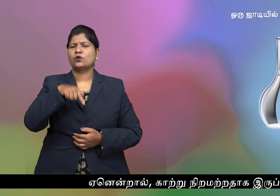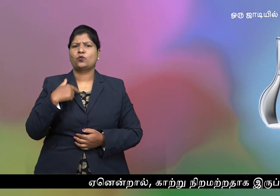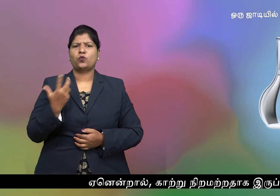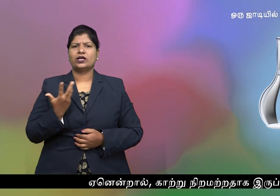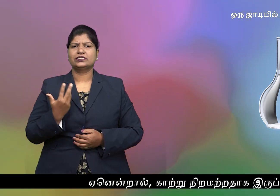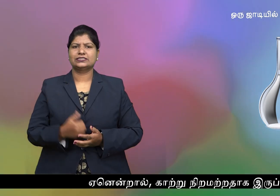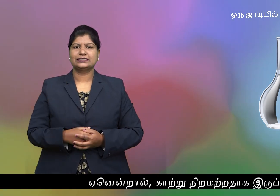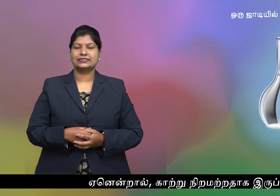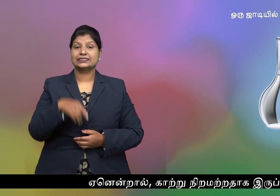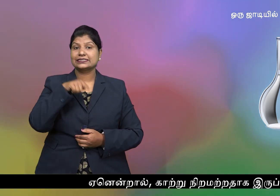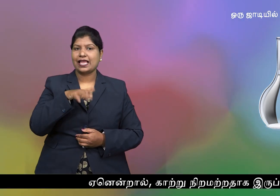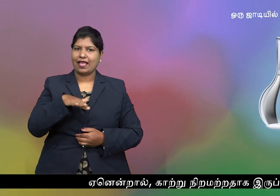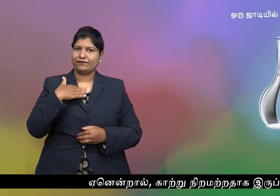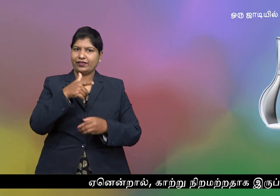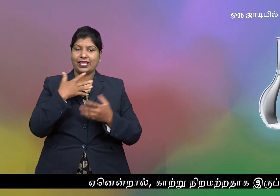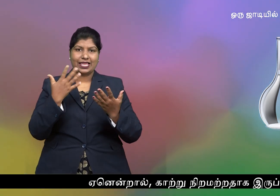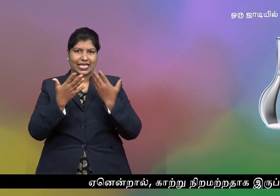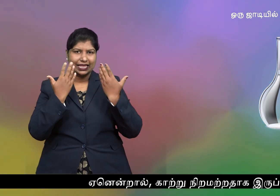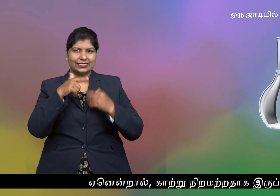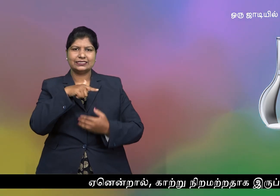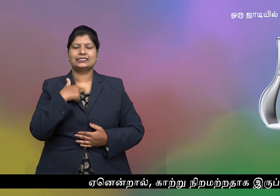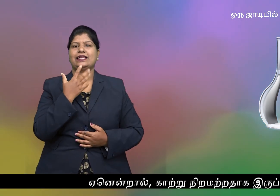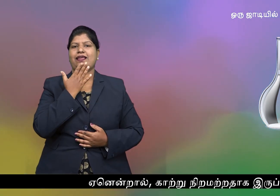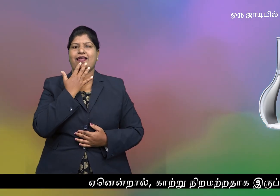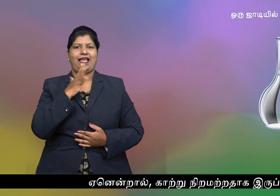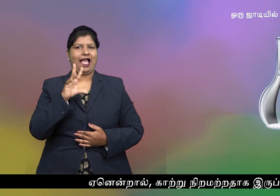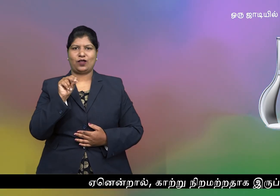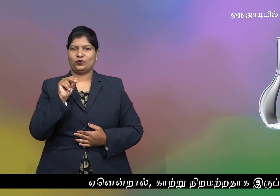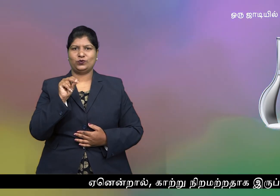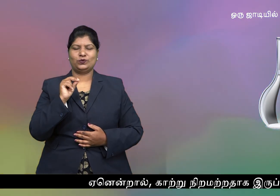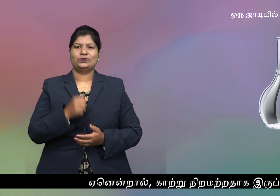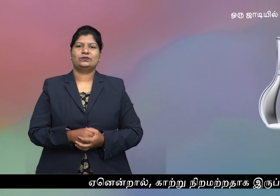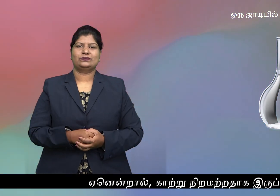ஏனென்றால் காற்று நிறமற்றதாக இருப்பதால்